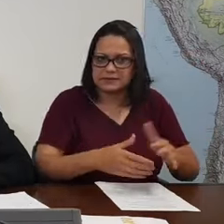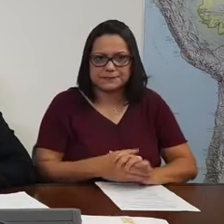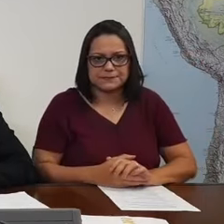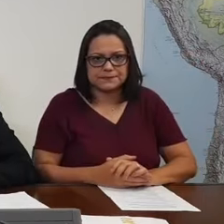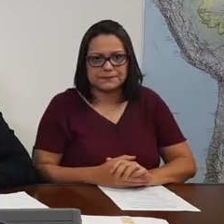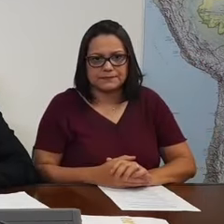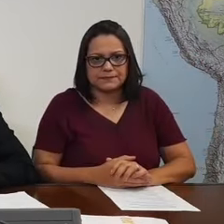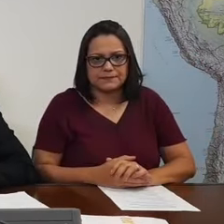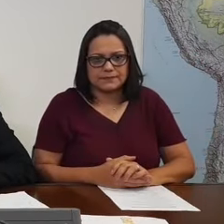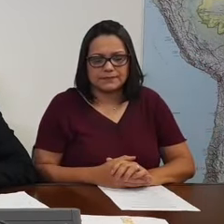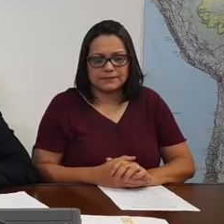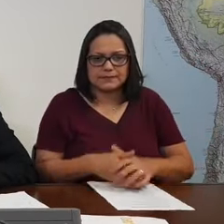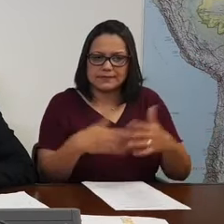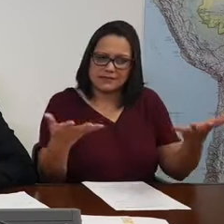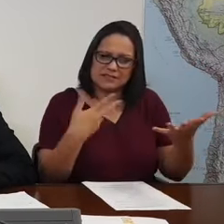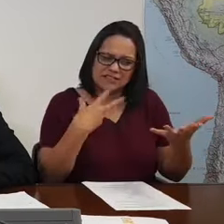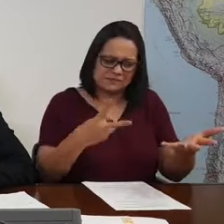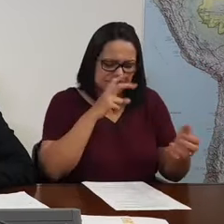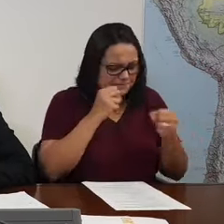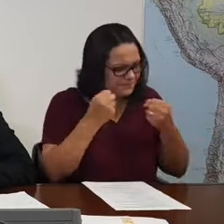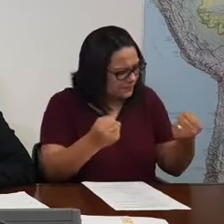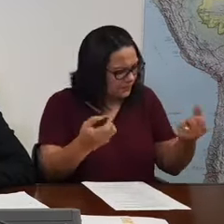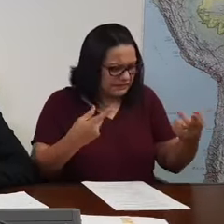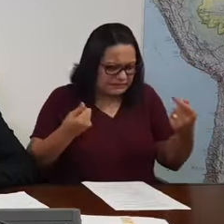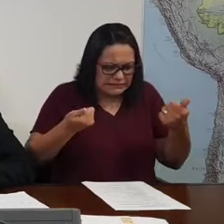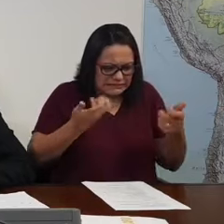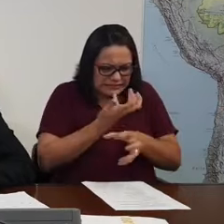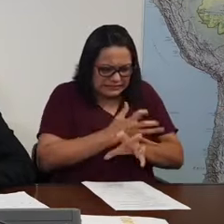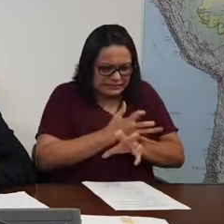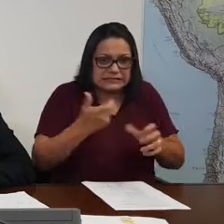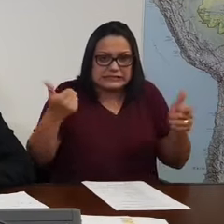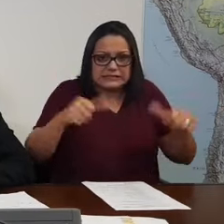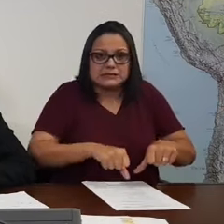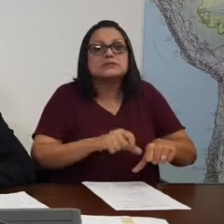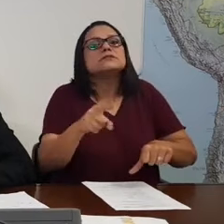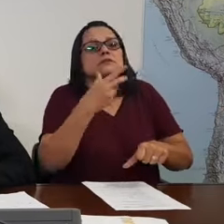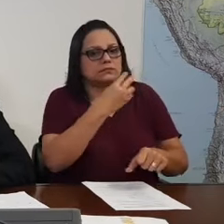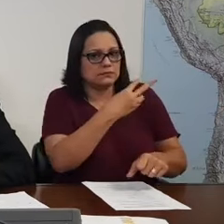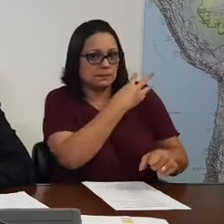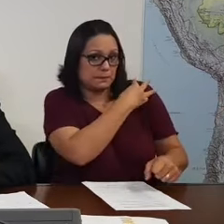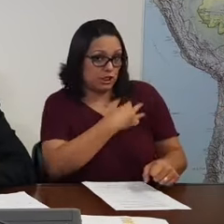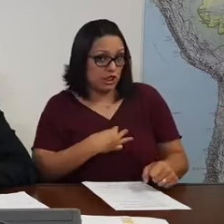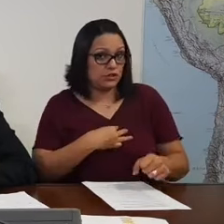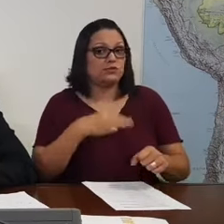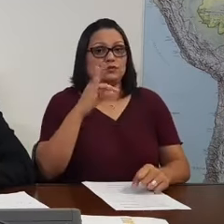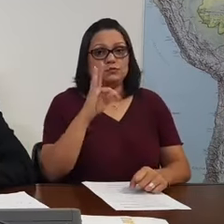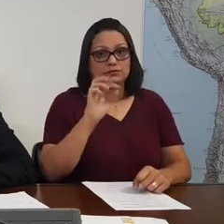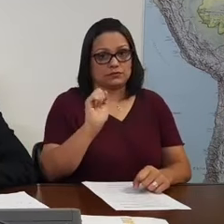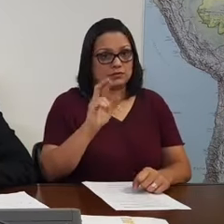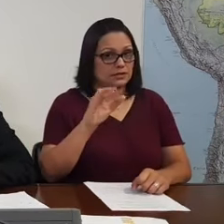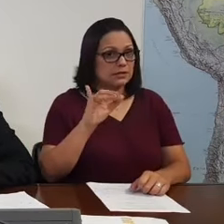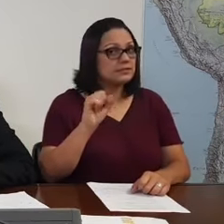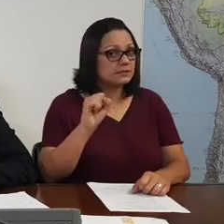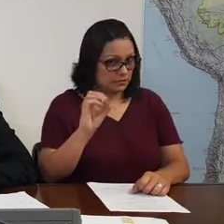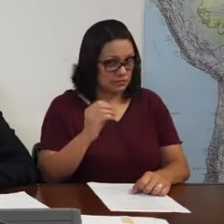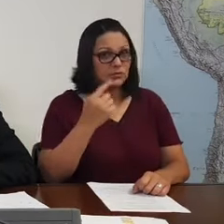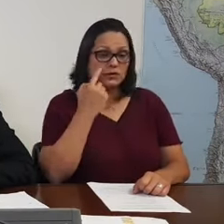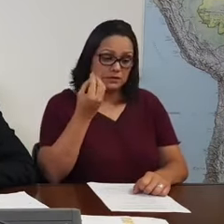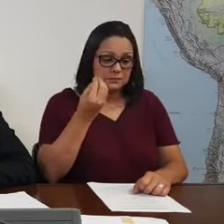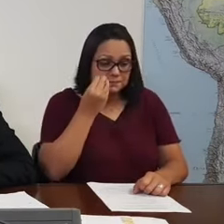isso trazia um impacto muito forte. O ministro Tarcísio fez um trabalho excelente de verificar dentro do Código de Trânsito tudo que era